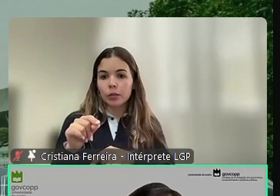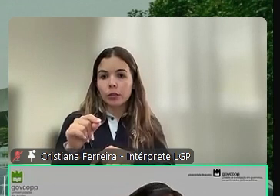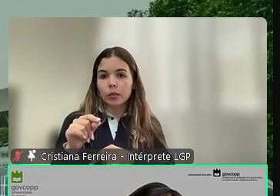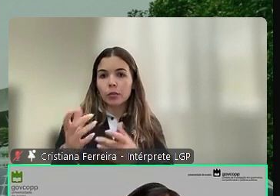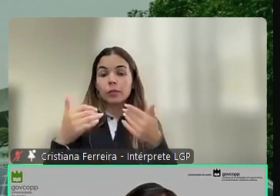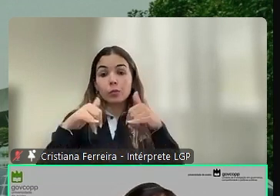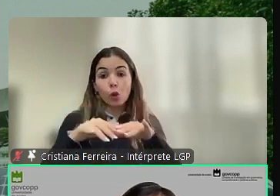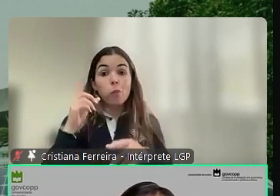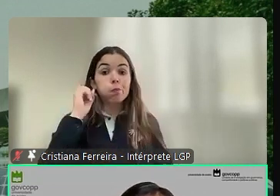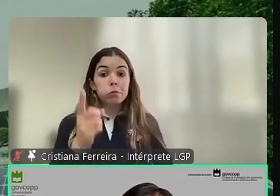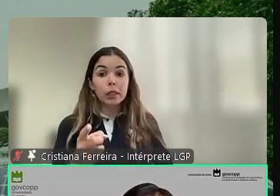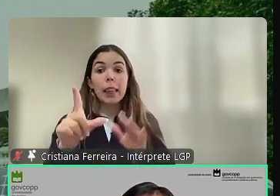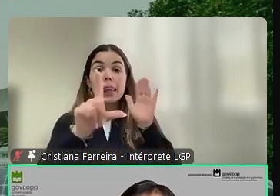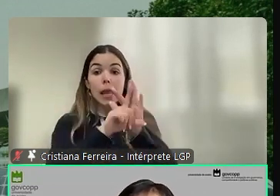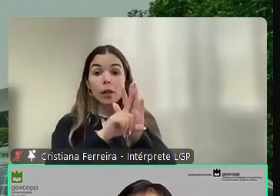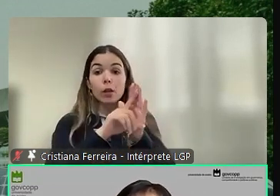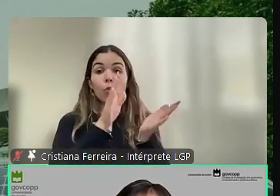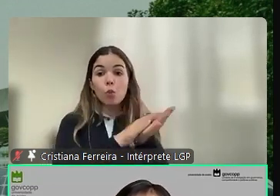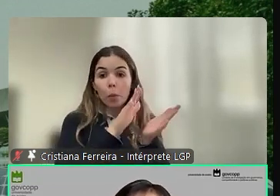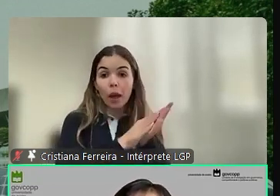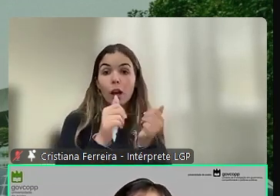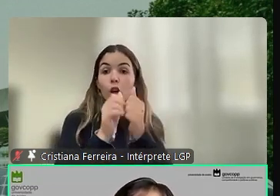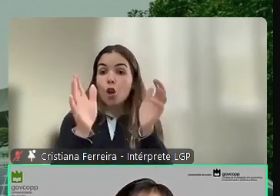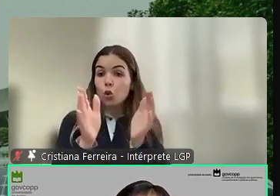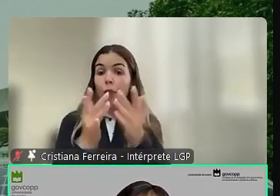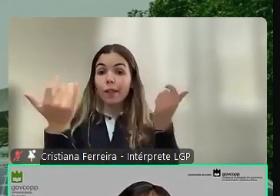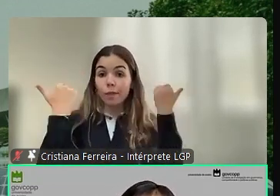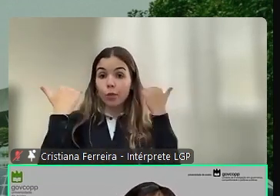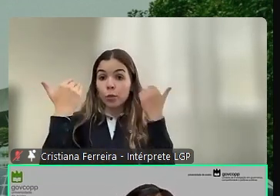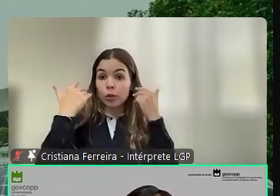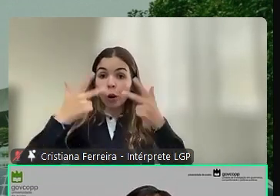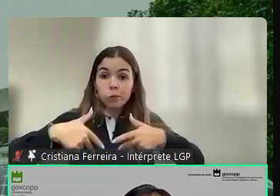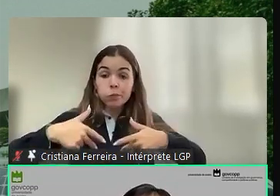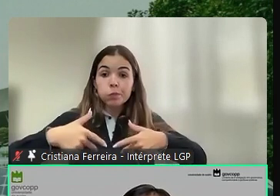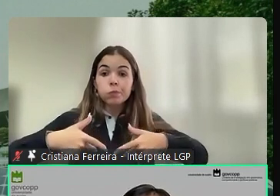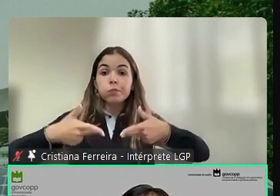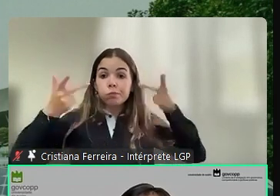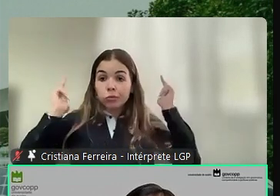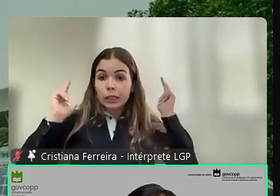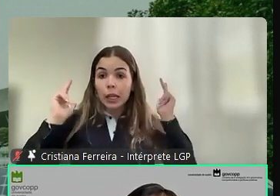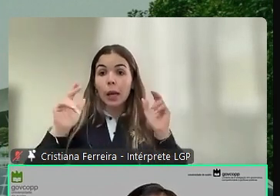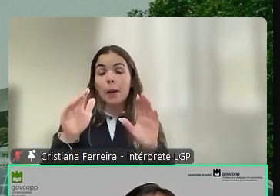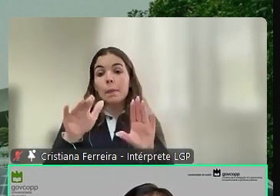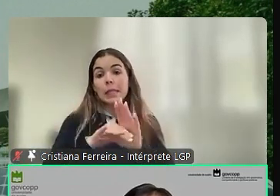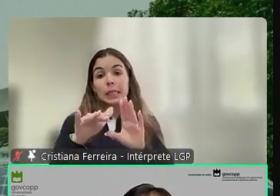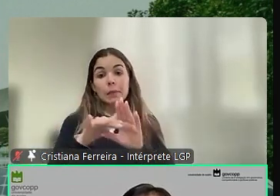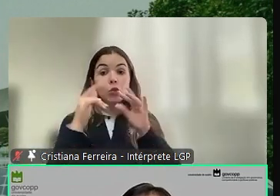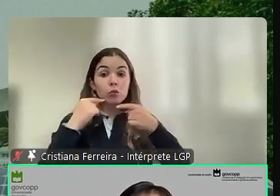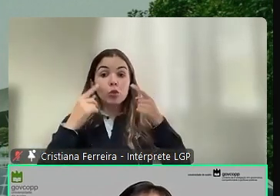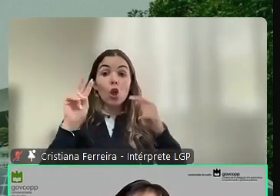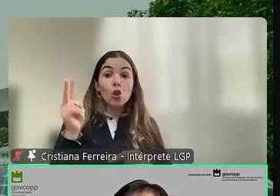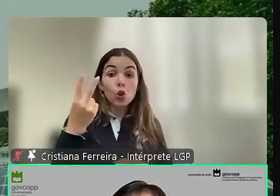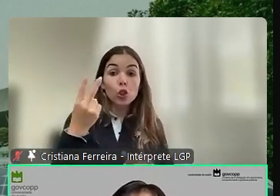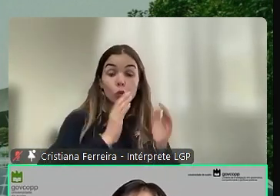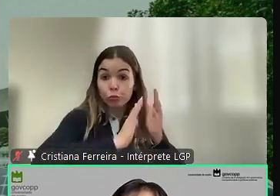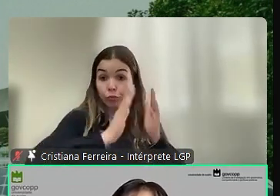seja obrigatório por lei publicar toda a informação disponível sobre a participação pública, em 2 dos processos que analisámos não